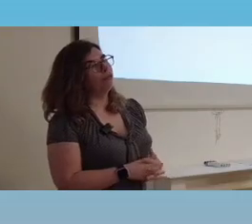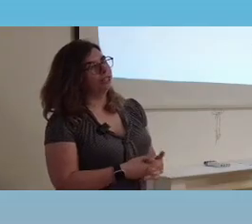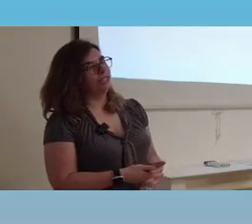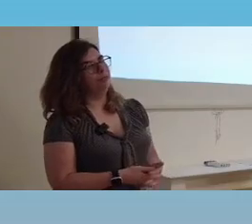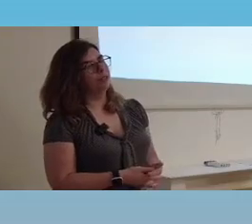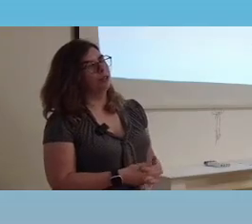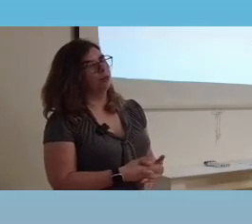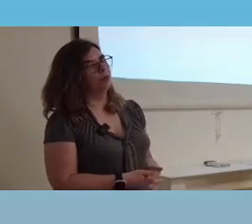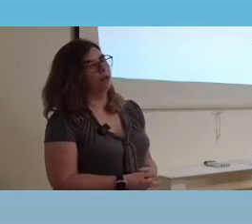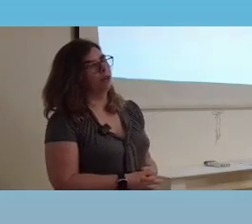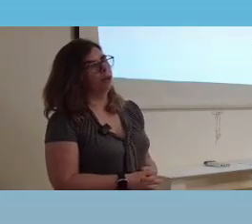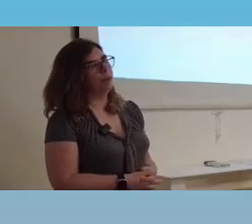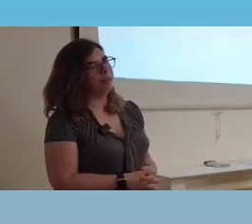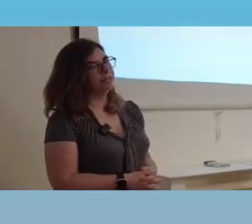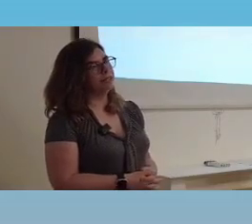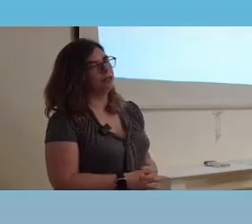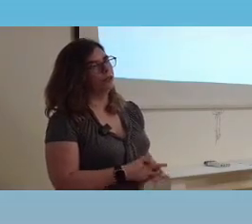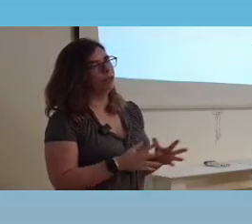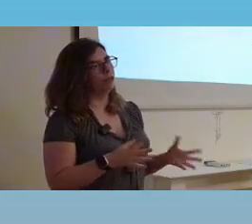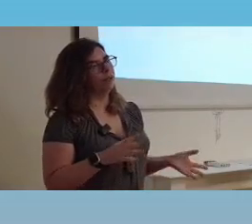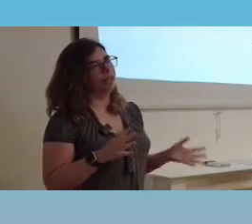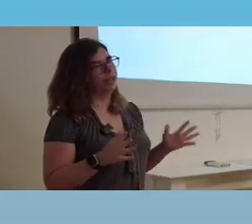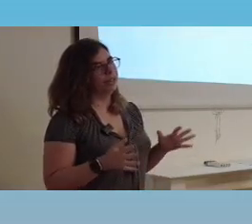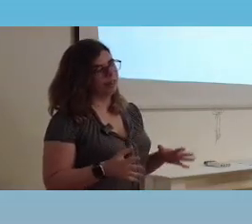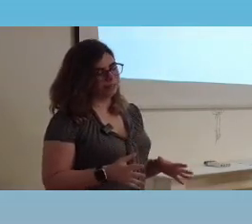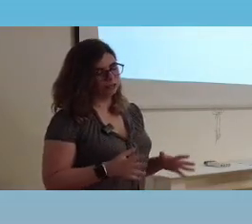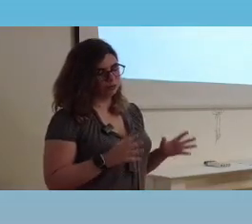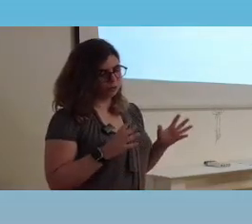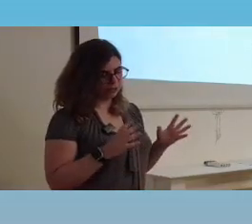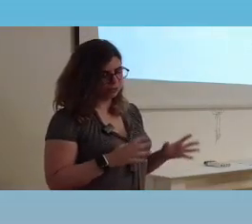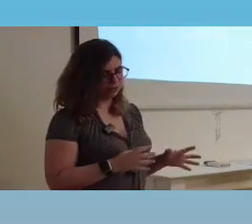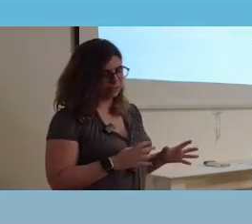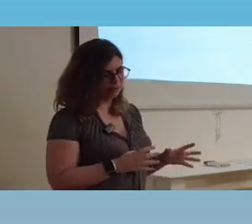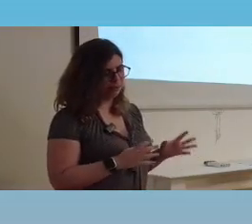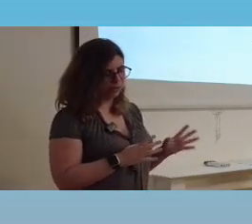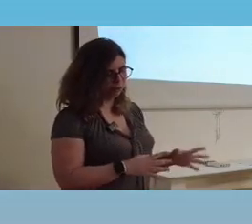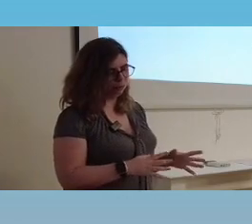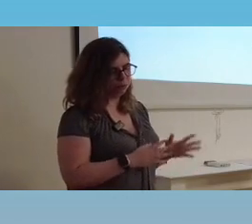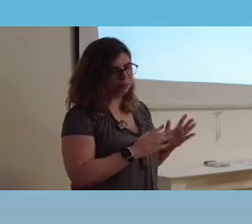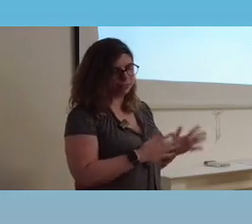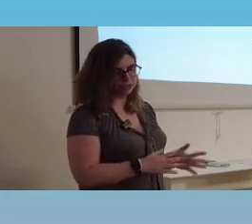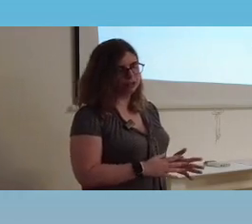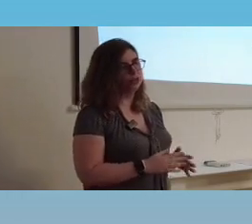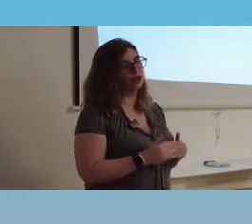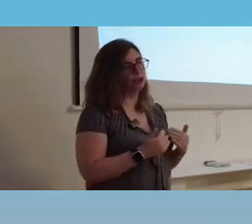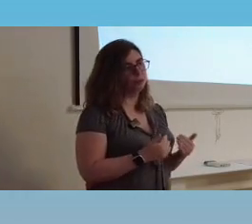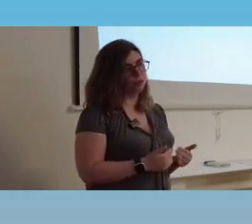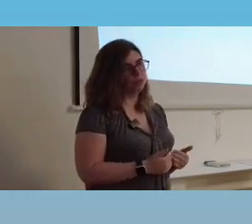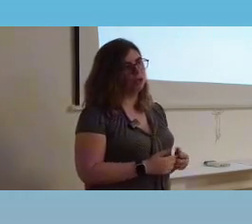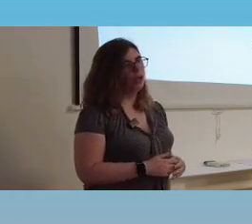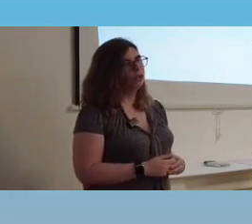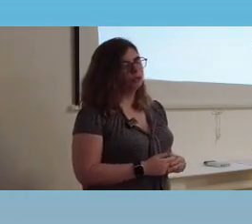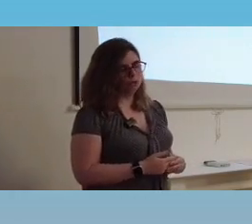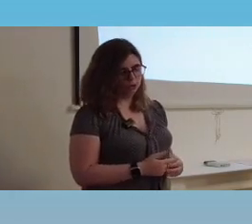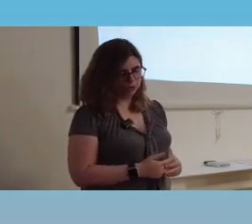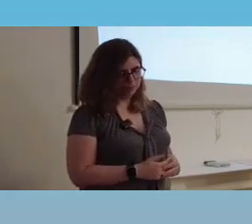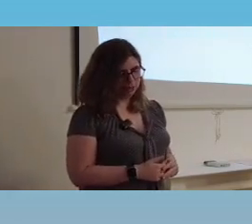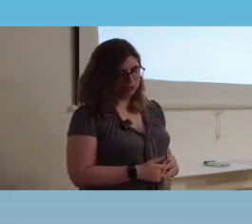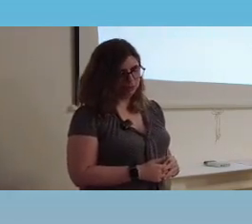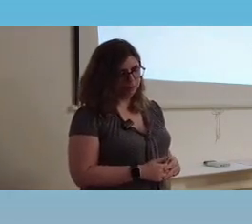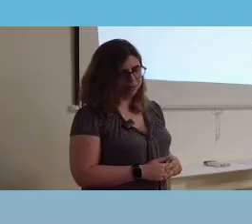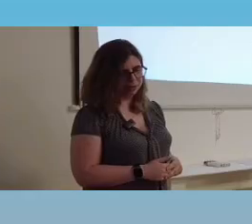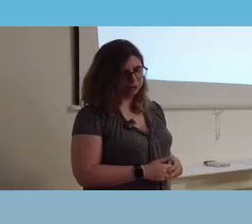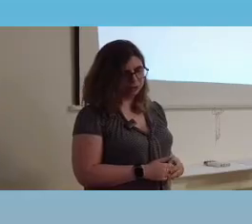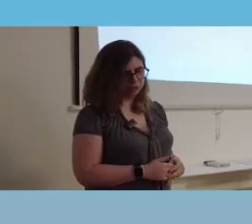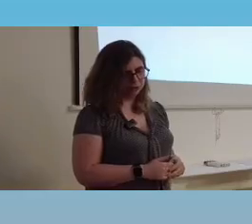dans le monde entier, selon l'OMS, environ 466 millions de personnes dans le monde sont touchées